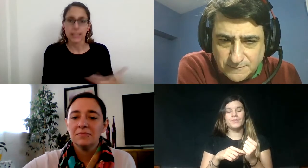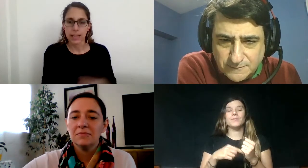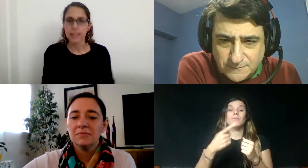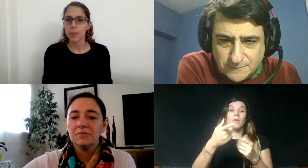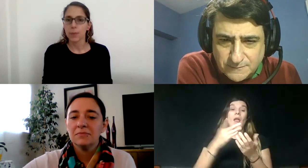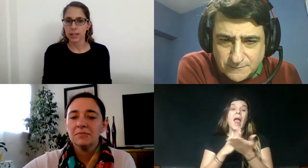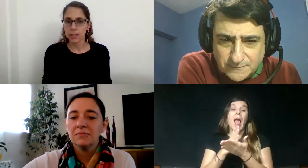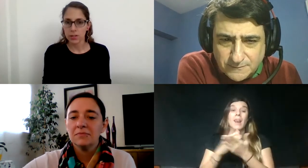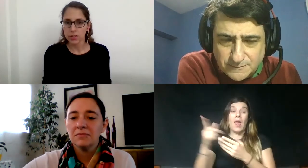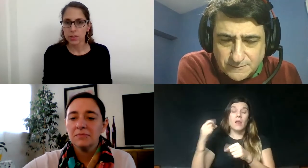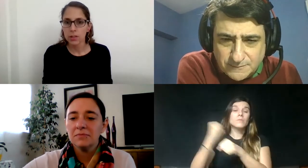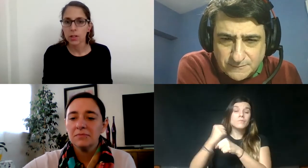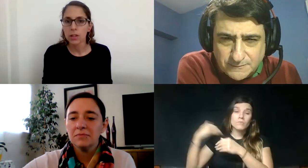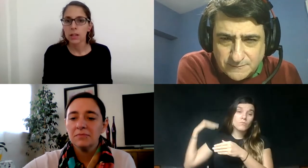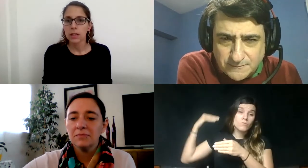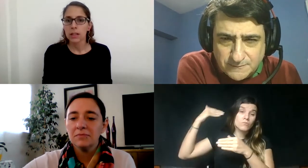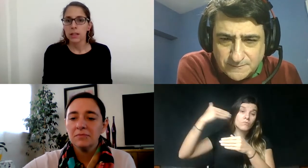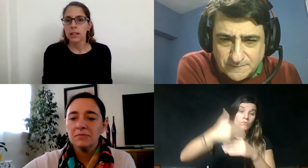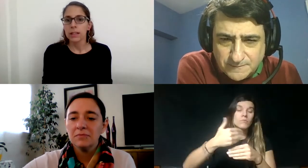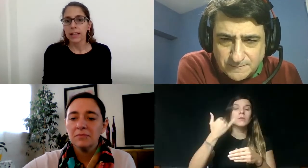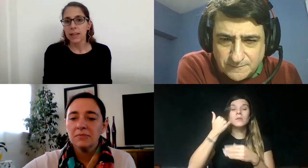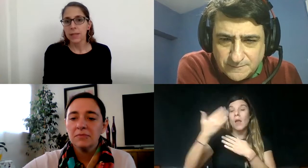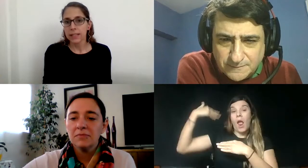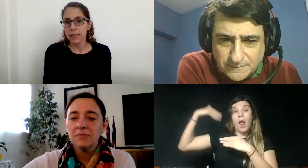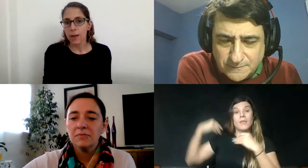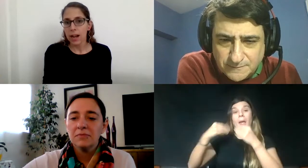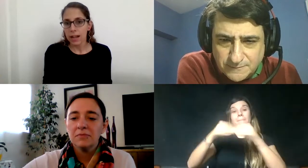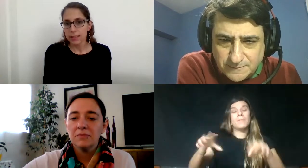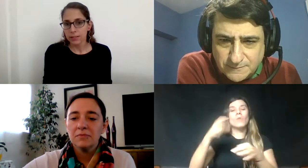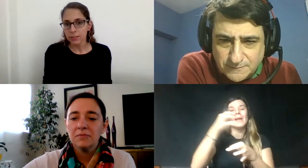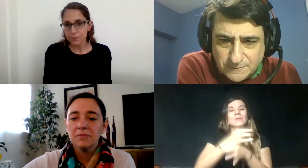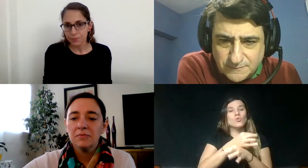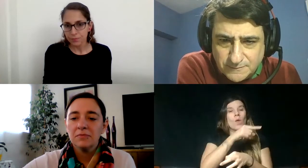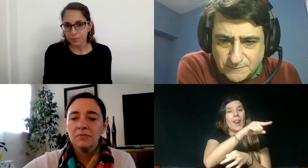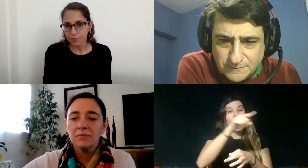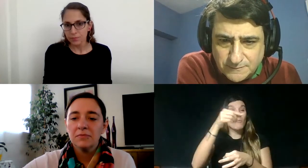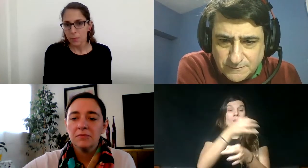de enseñanza para niños. Y Canales